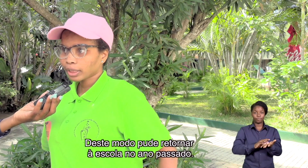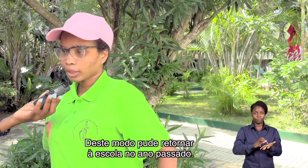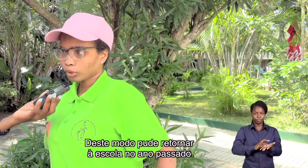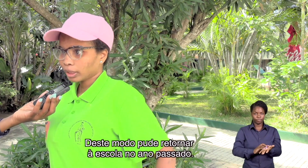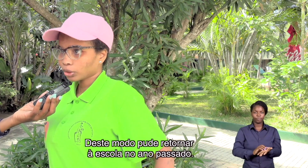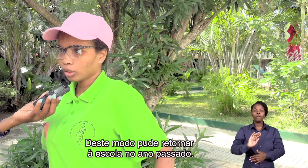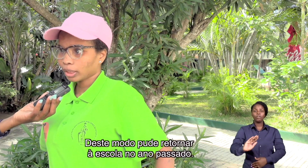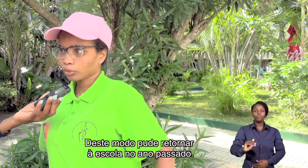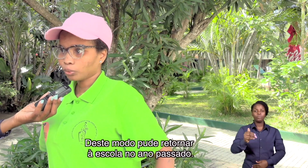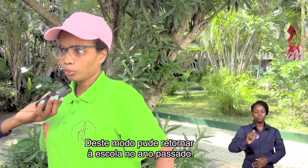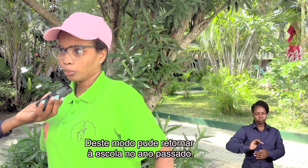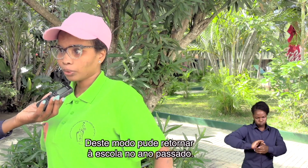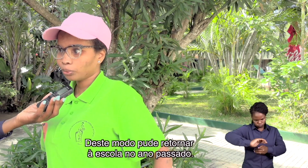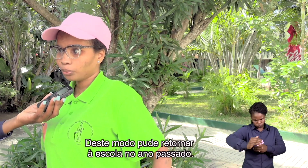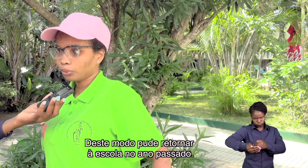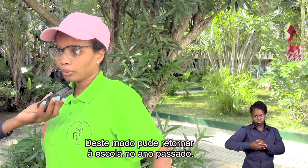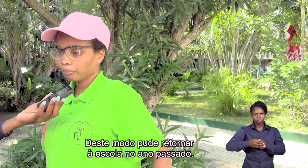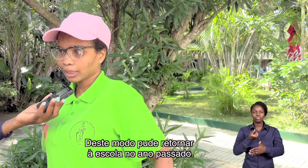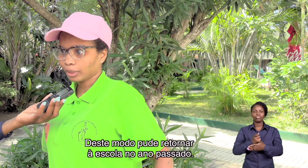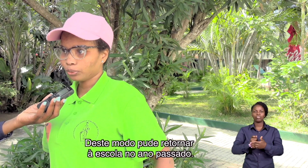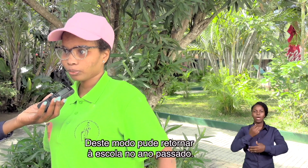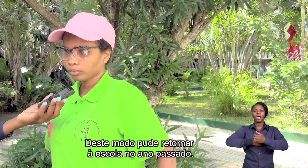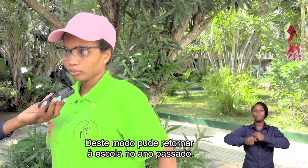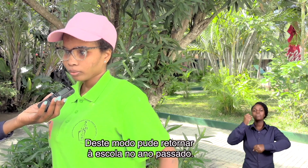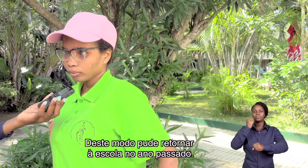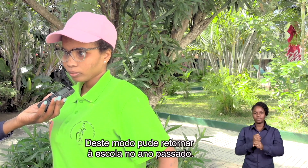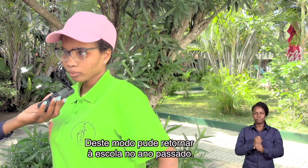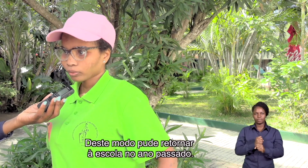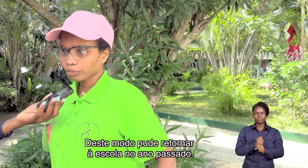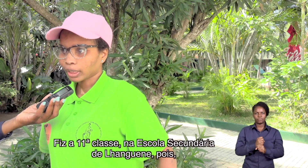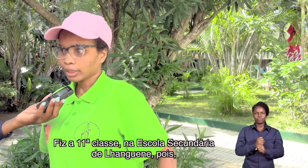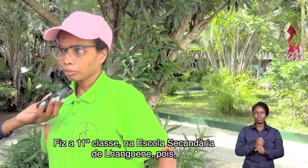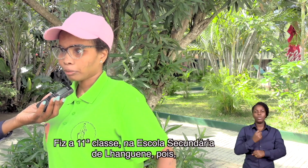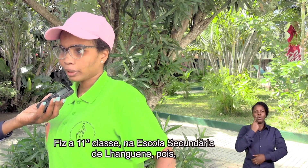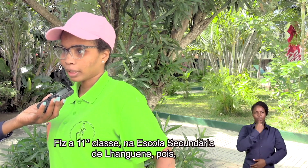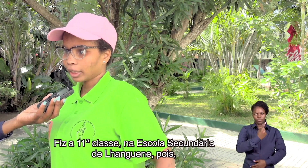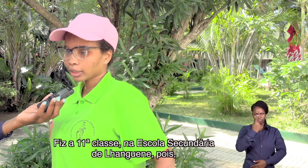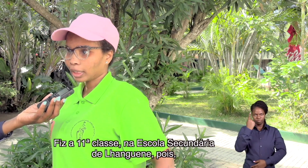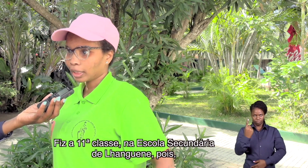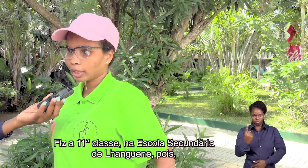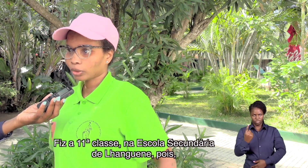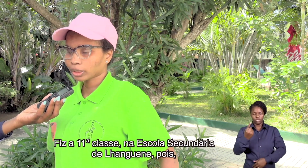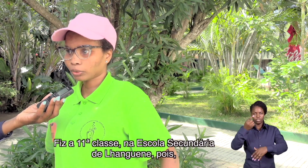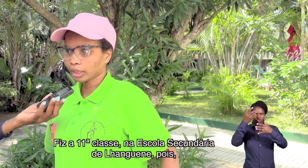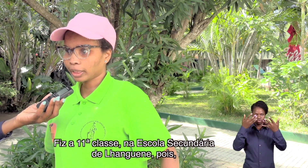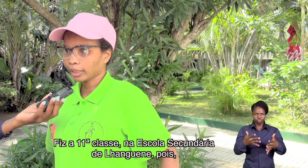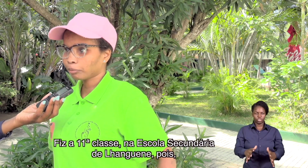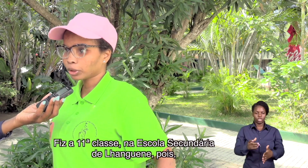pude retornar à escola no ano passado. Fiz a 11ª classe na escola secundária de Anhan,